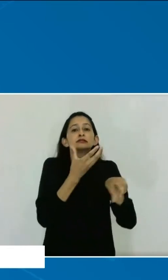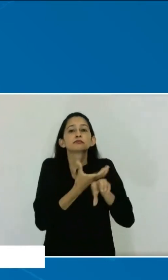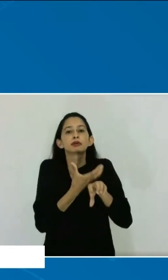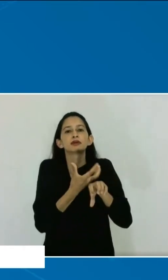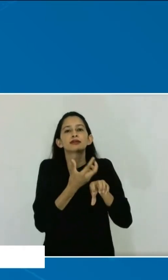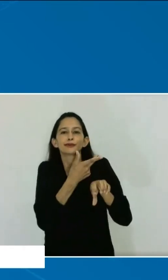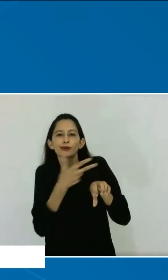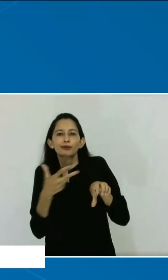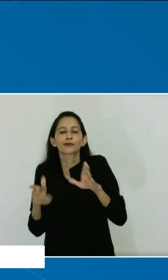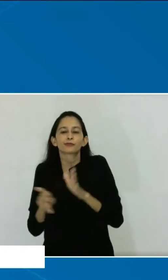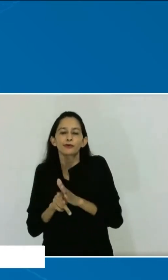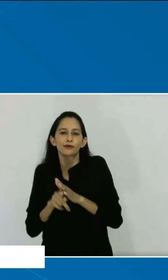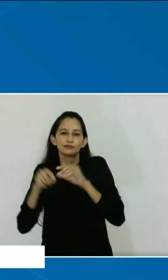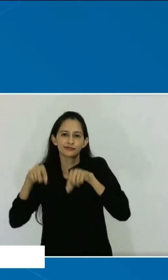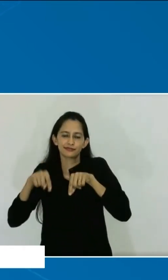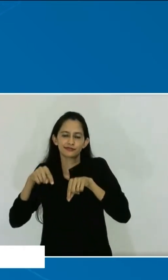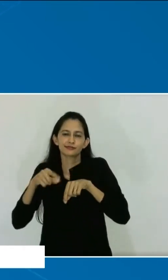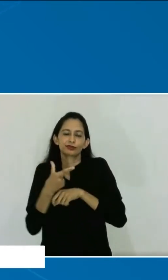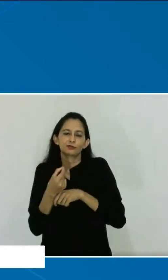em 2021,